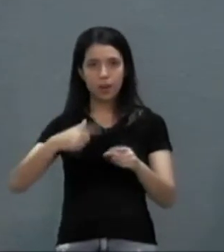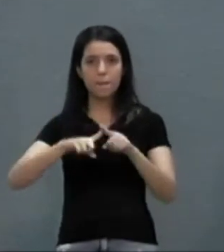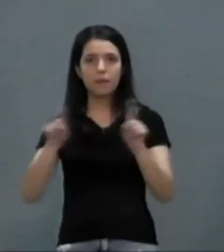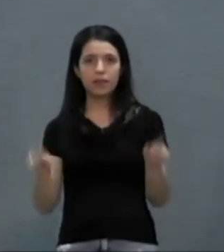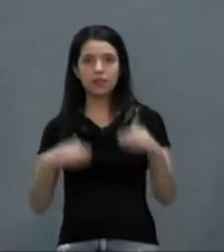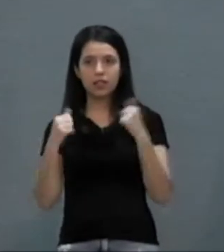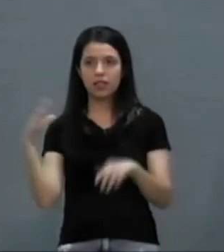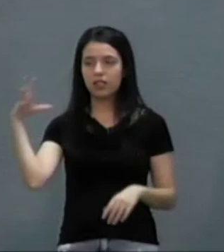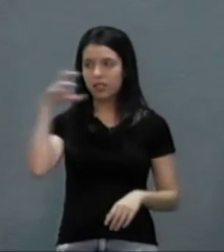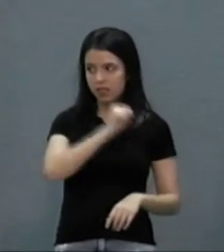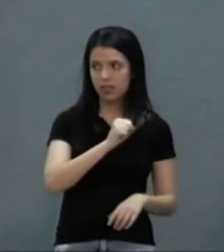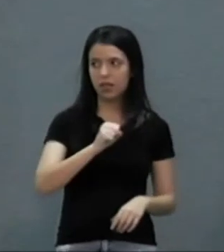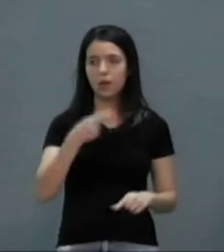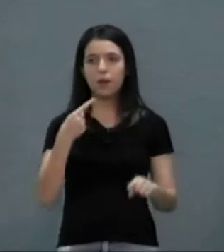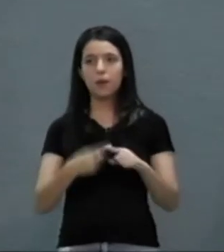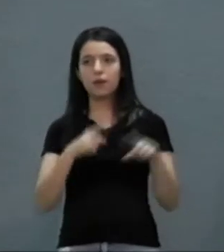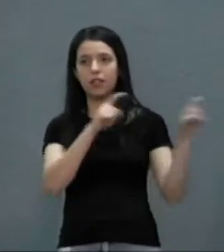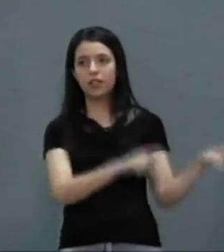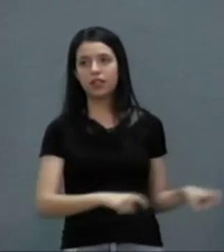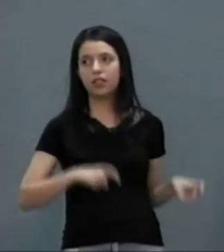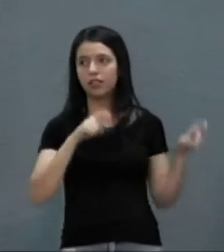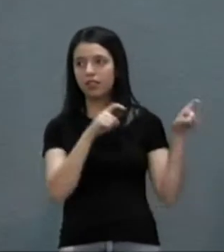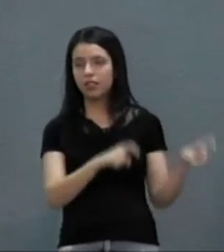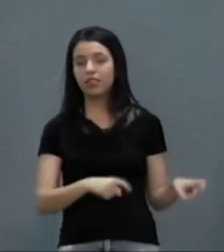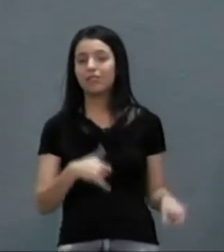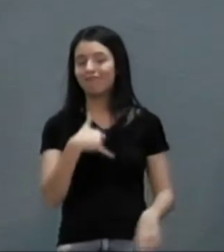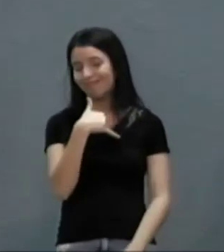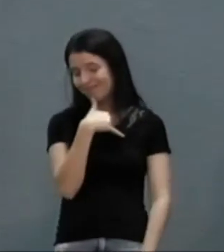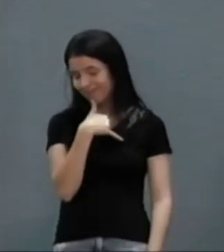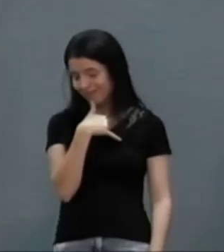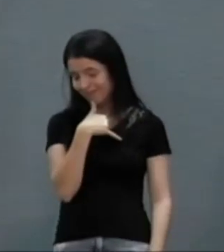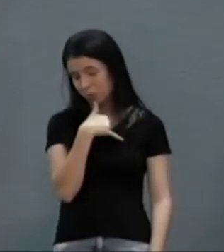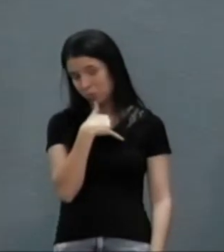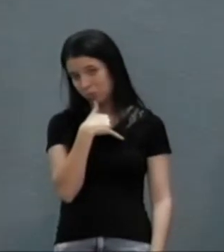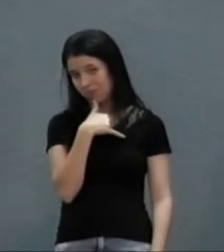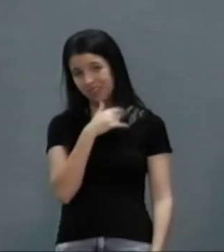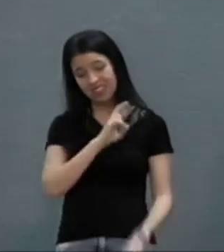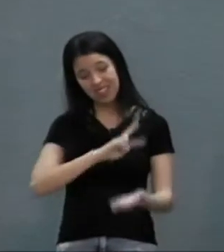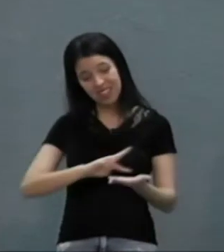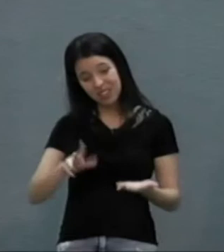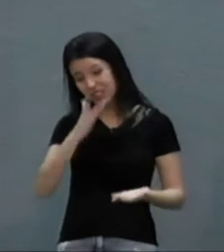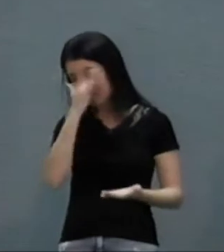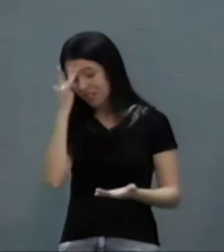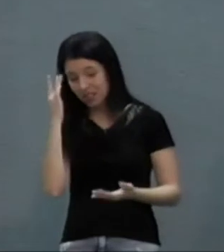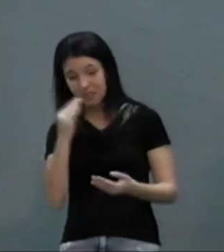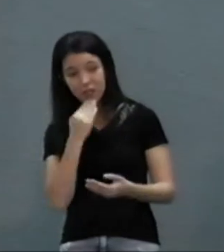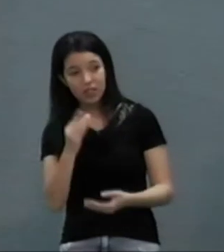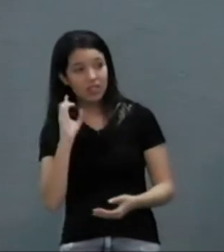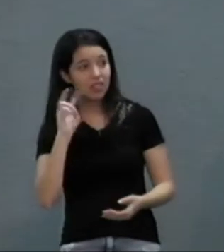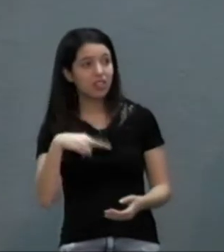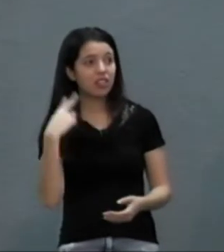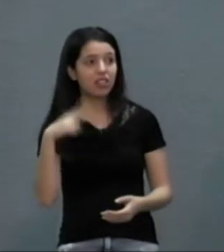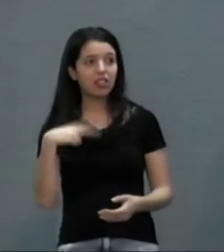processo. Tem que acelerar, porque a área rural, infelizmente, está uma tristeza. Muita gente cobrando os vereadores, marcando a gente em